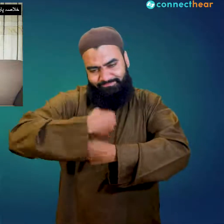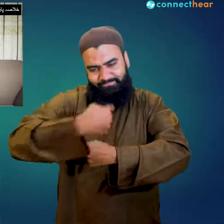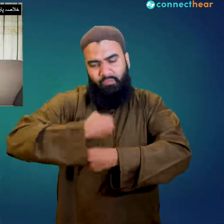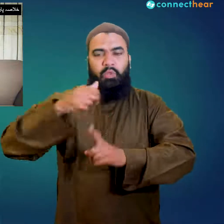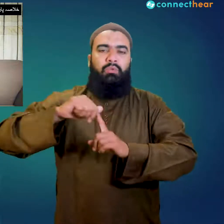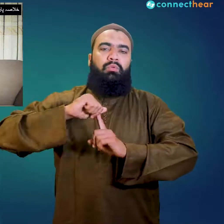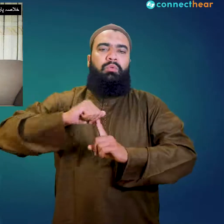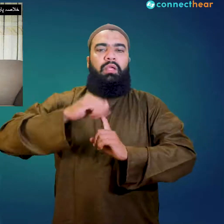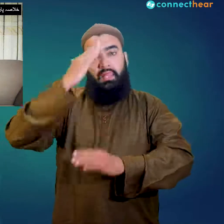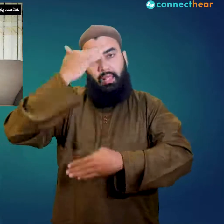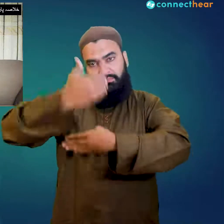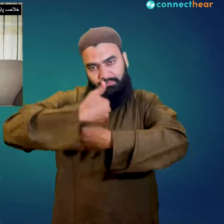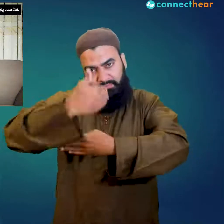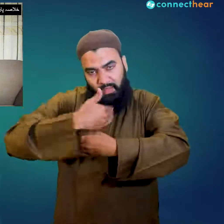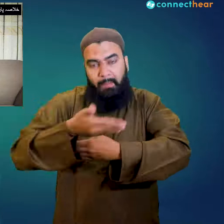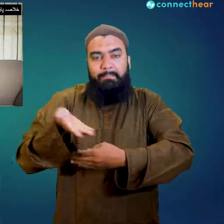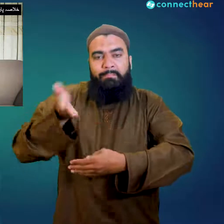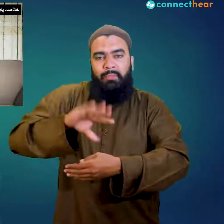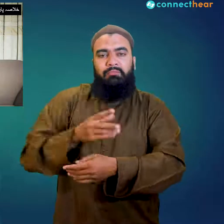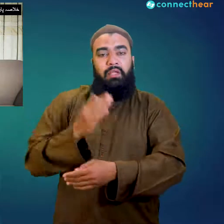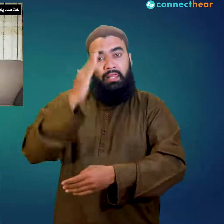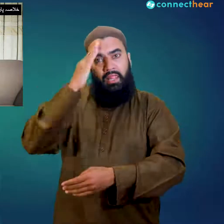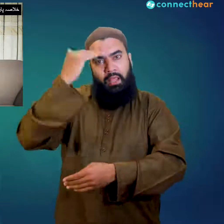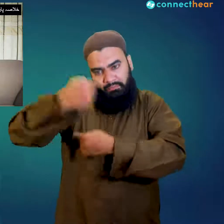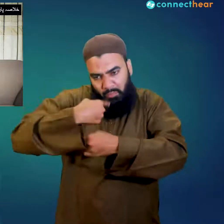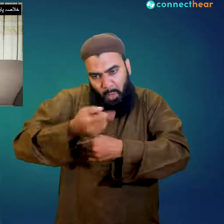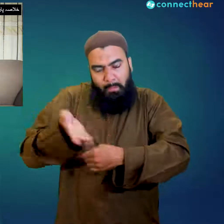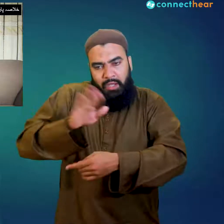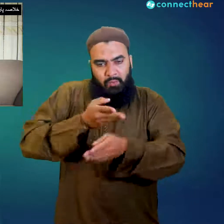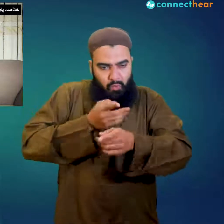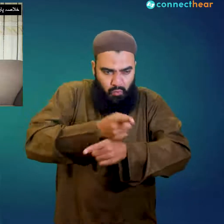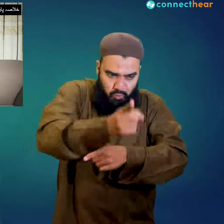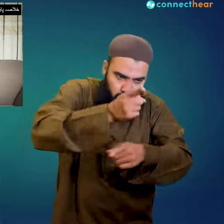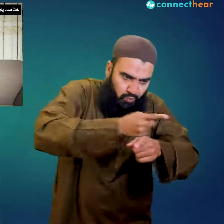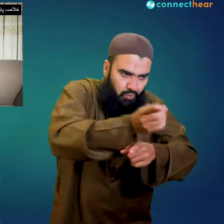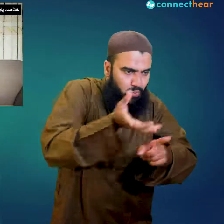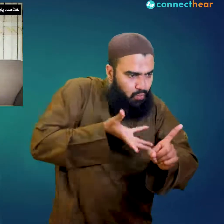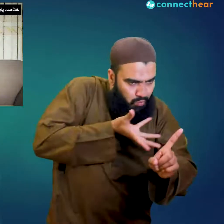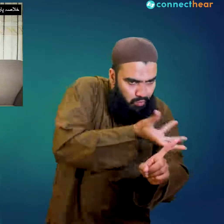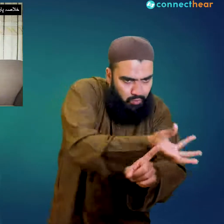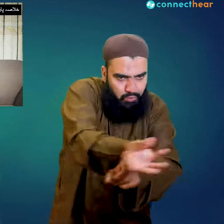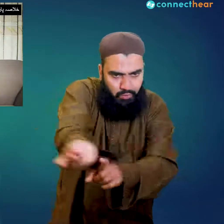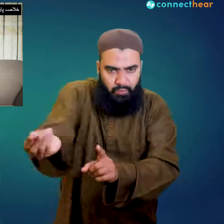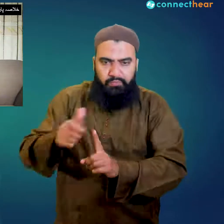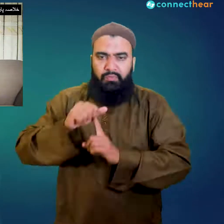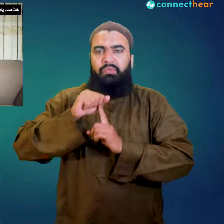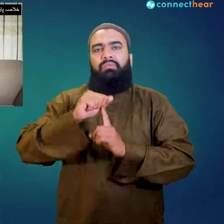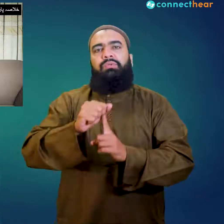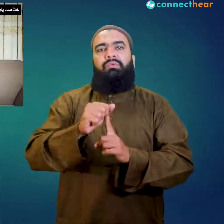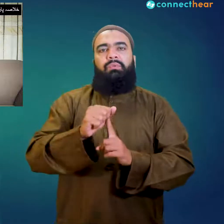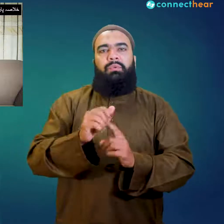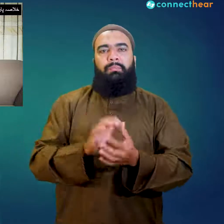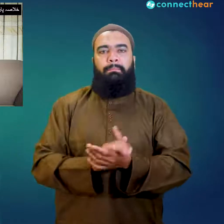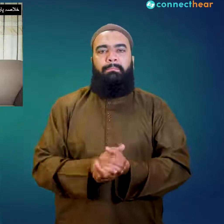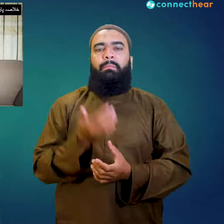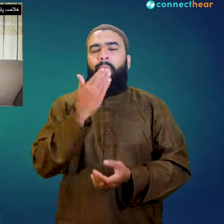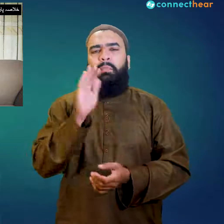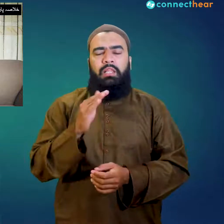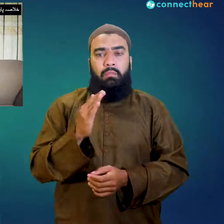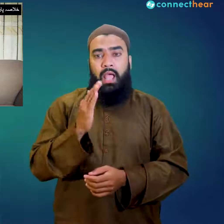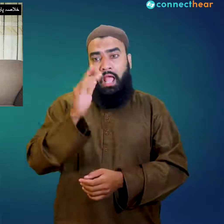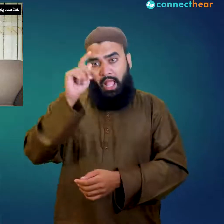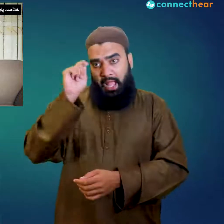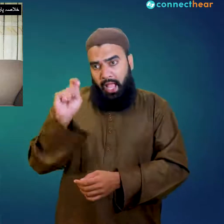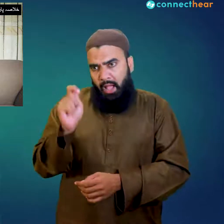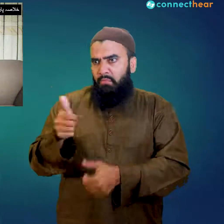تک پہنچانا، اور خیر کی باتوں میں امر بالمعروف، اچھی باتوں کا حکم کرنا اور بری باتوں سے